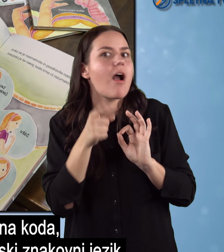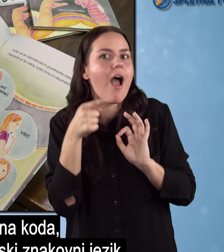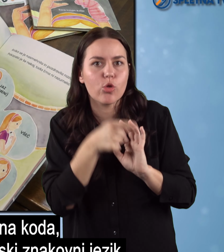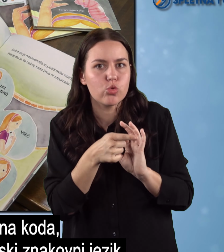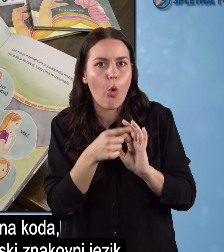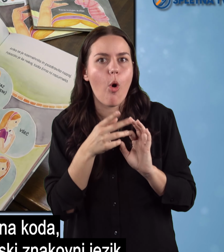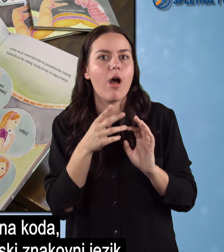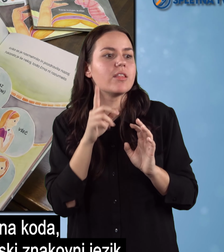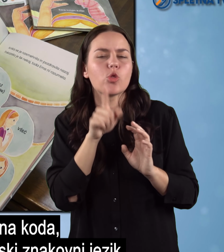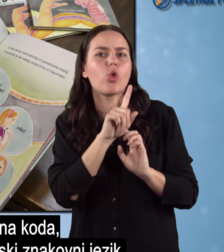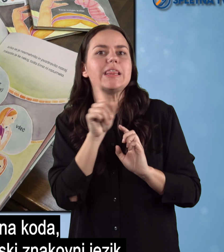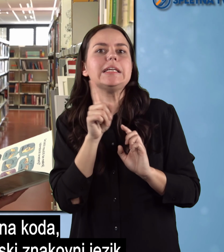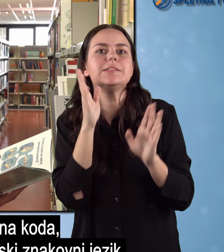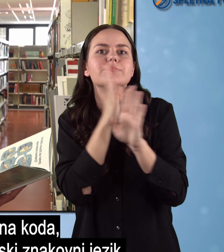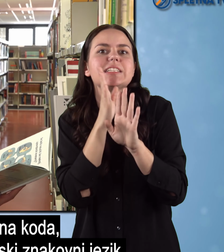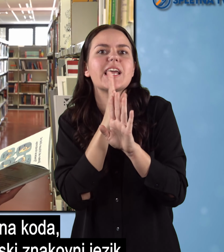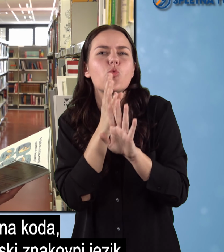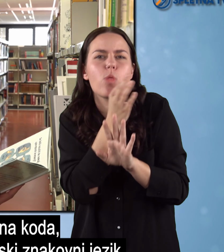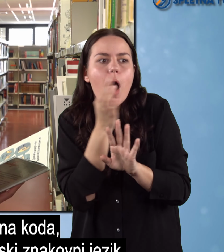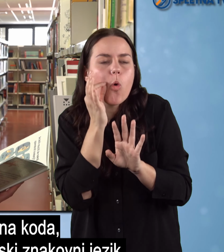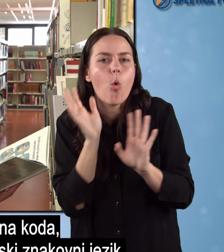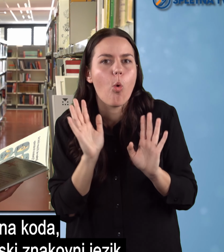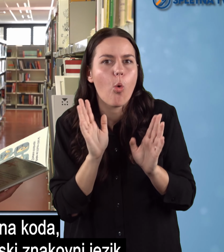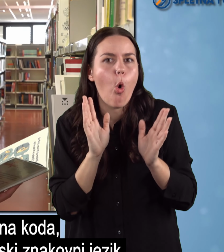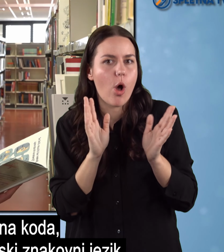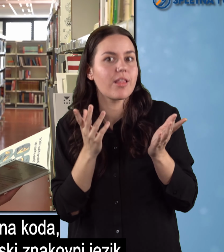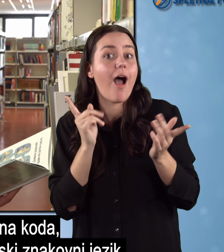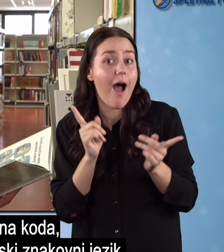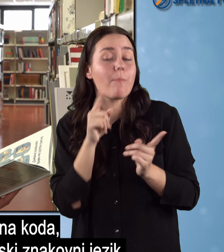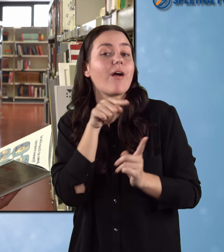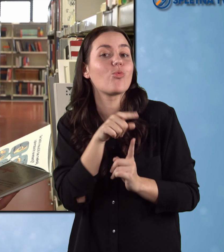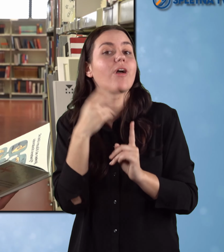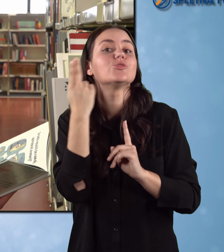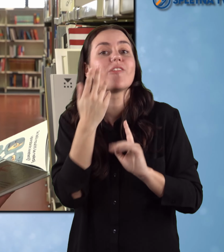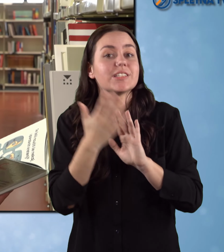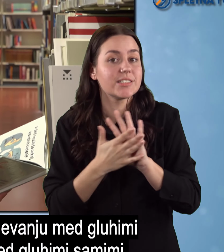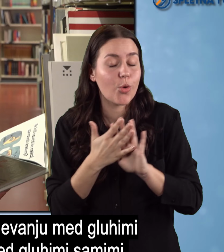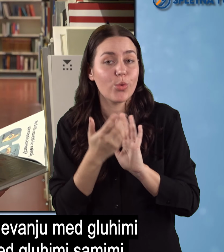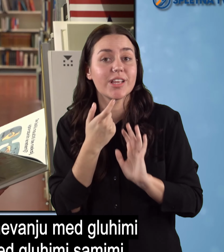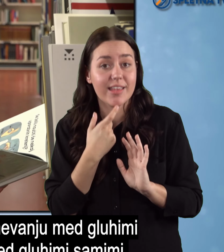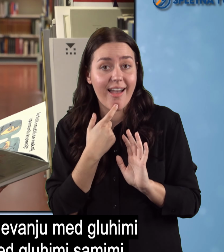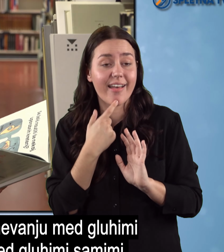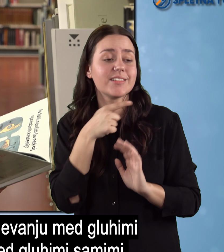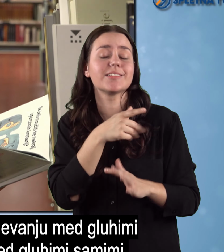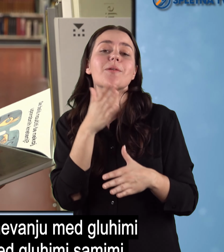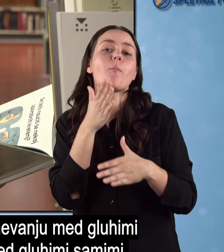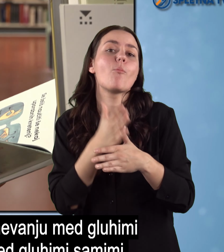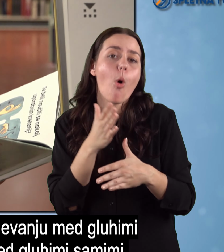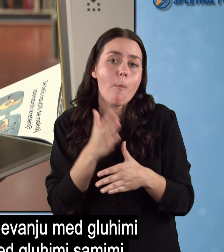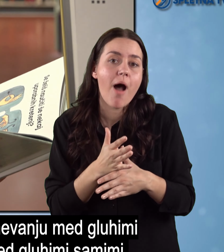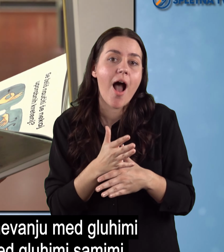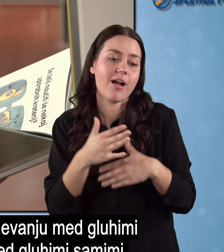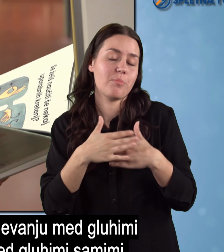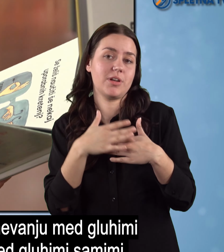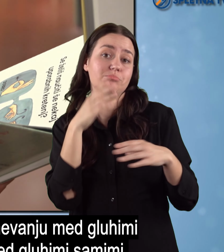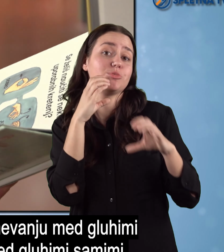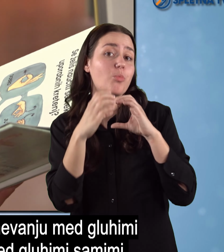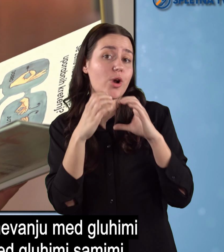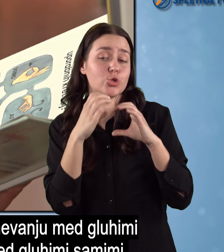ni skrivna koda, ampak da je to slovenski znakovni jezik, ki pomaga torej